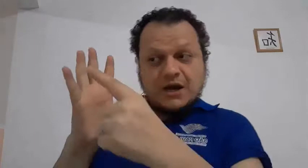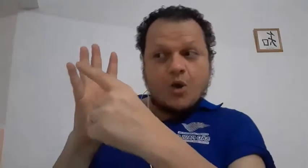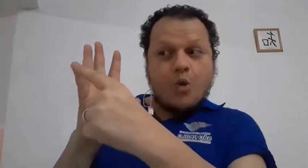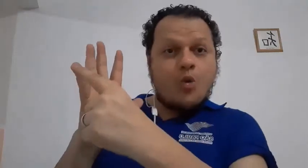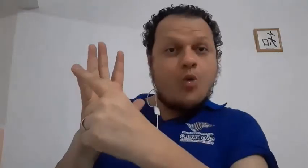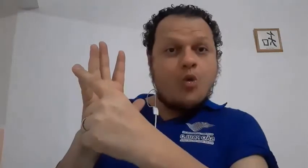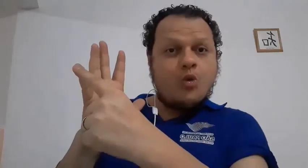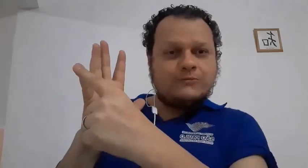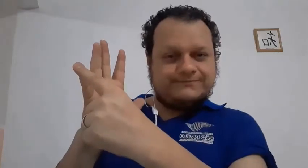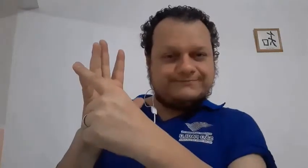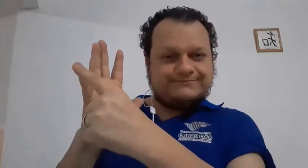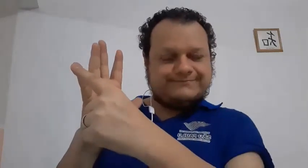U.